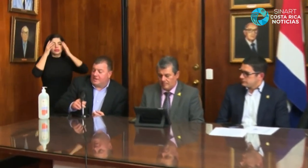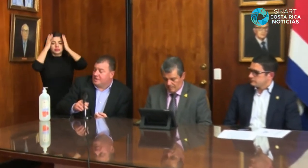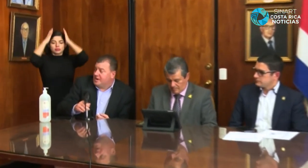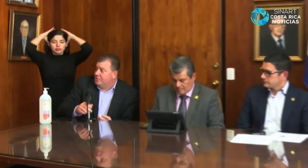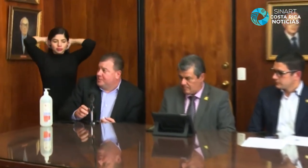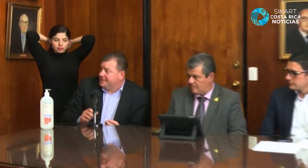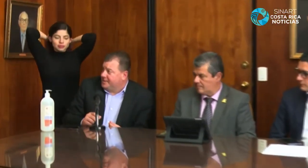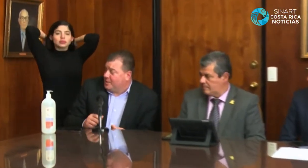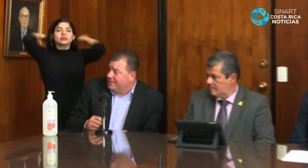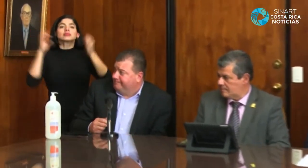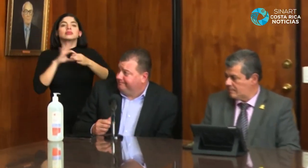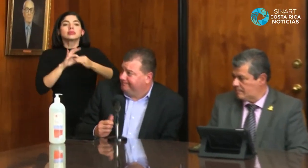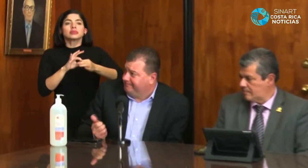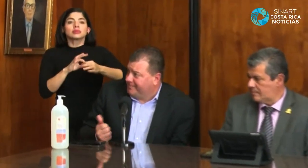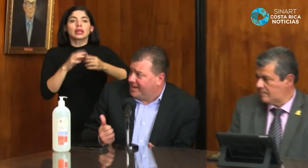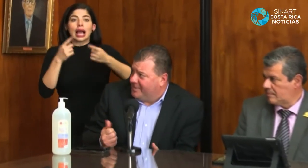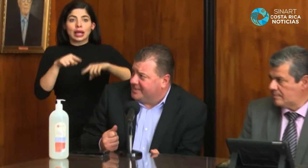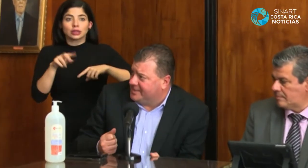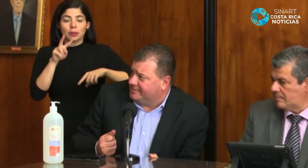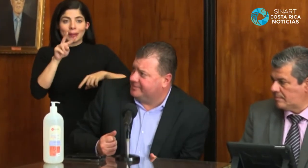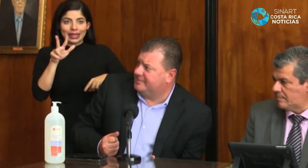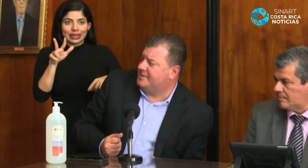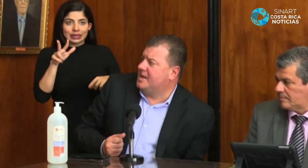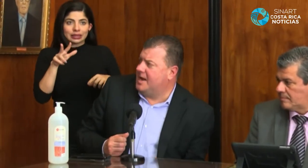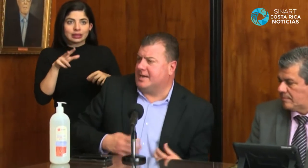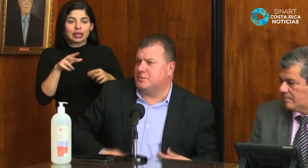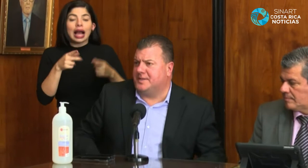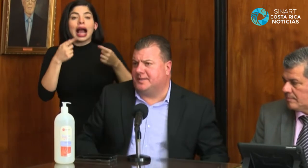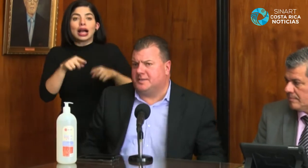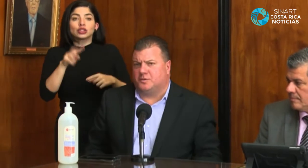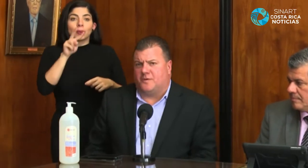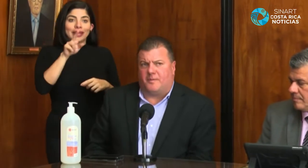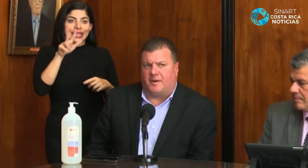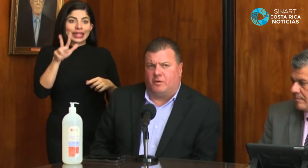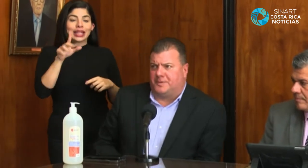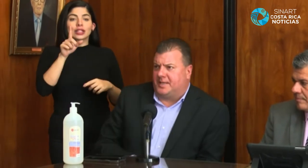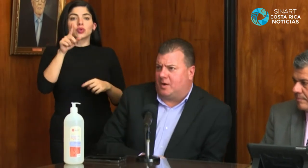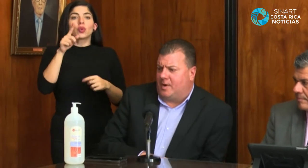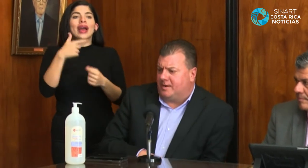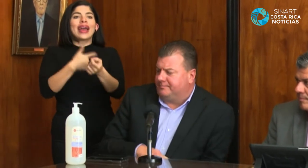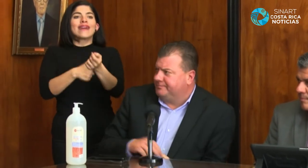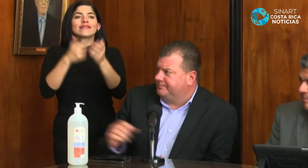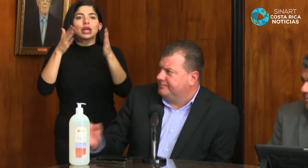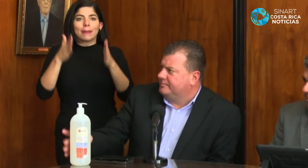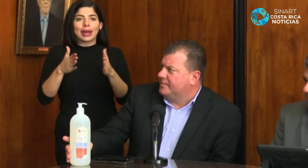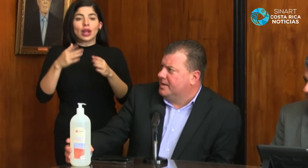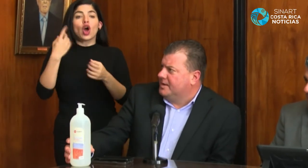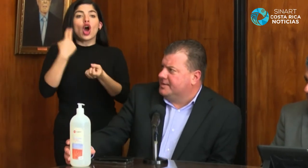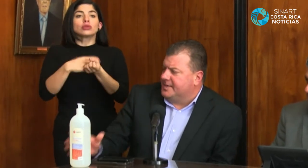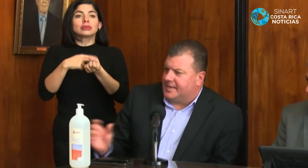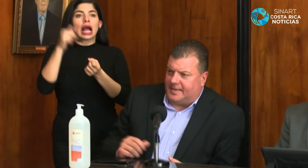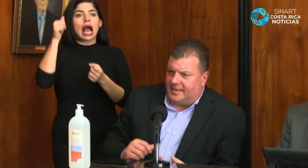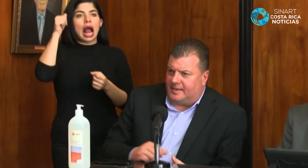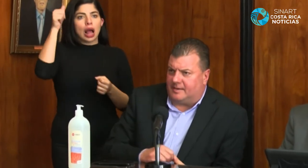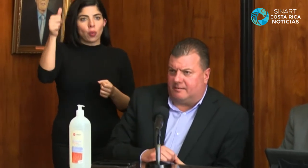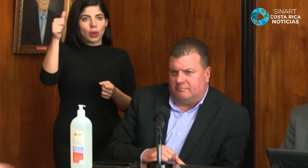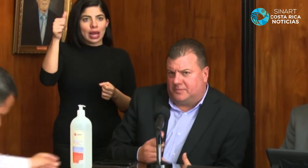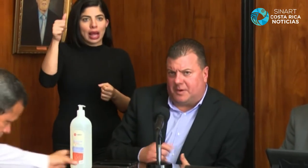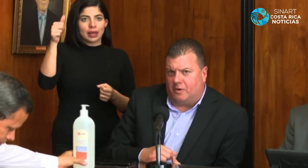Con relación a los 23, ¿cuál? ¿Qué me decías? El caso 23 es un enfermero del Hospital de Alajuela. Es decir,